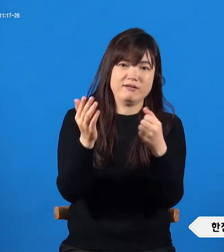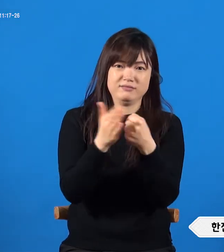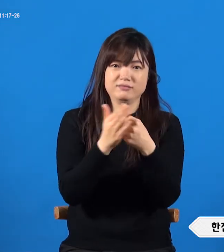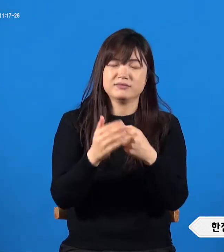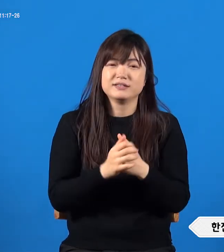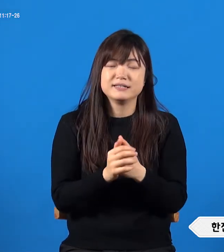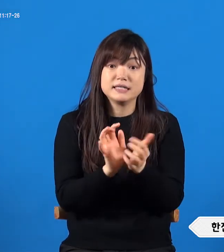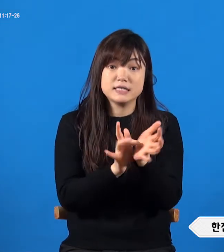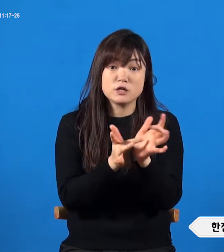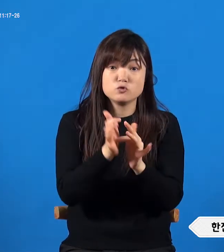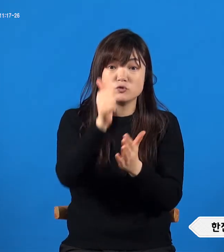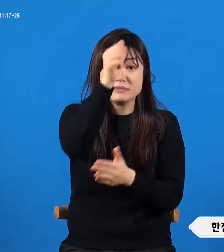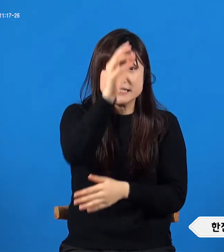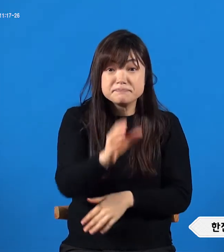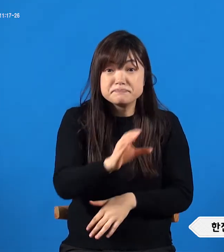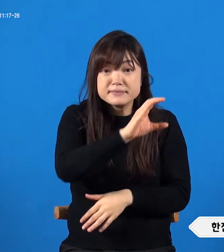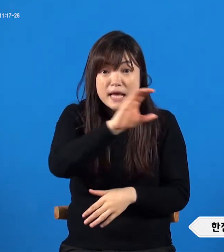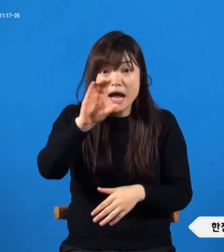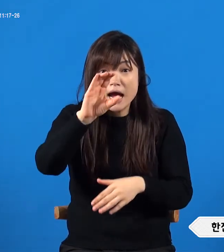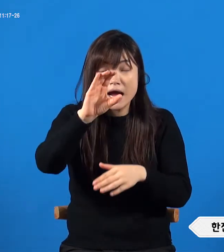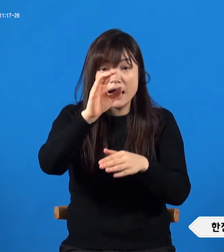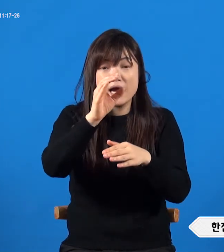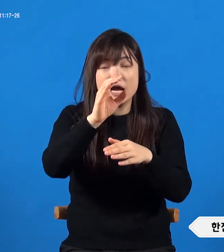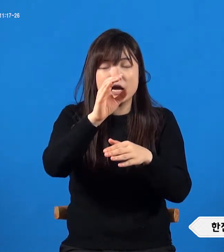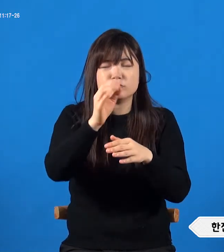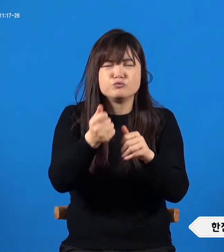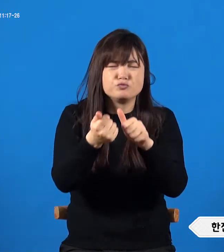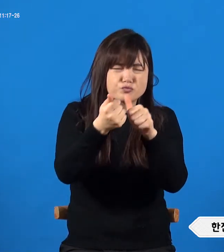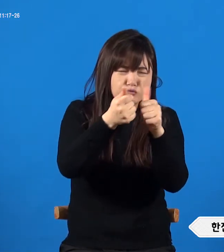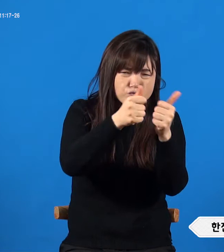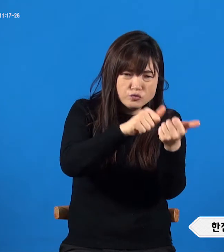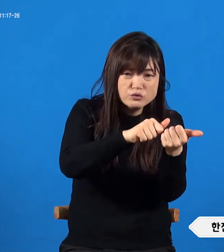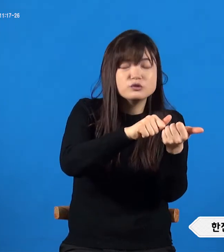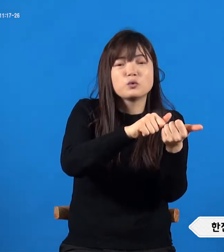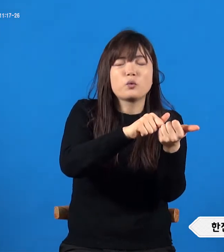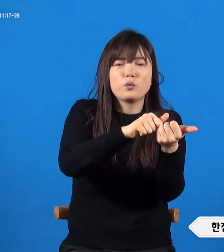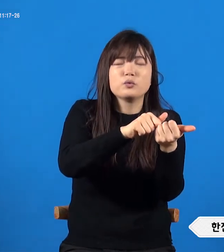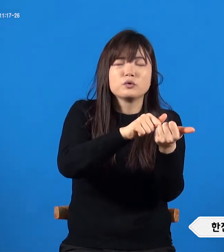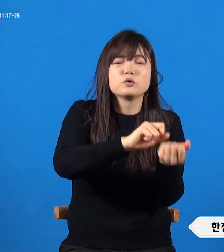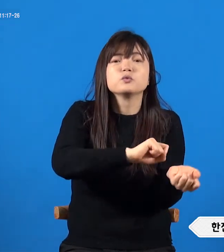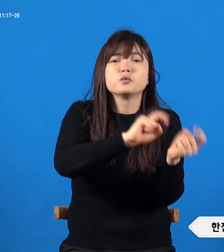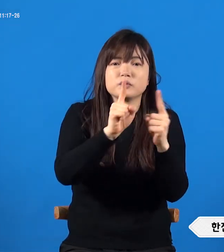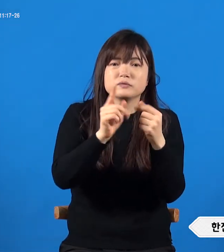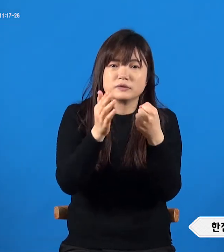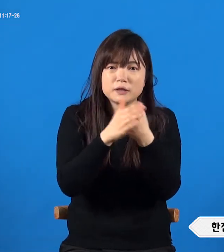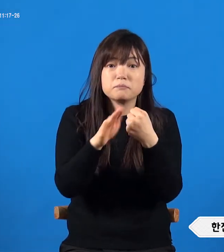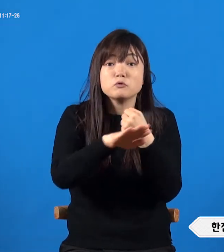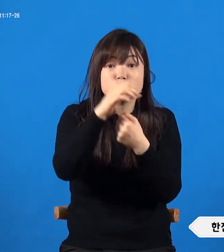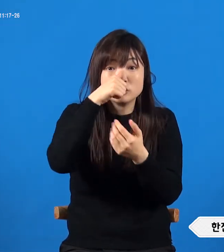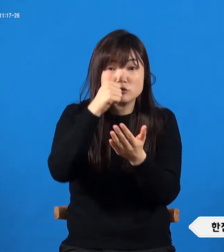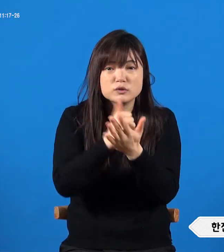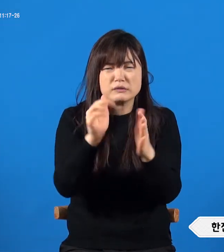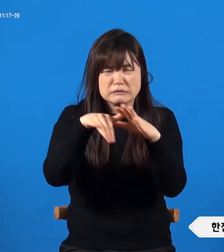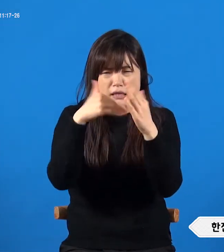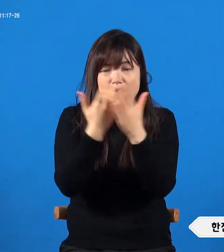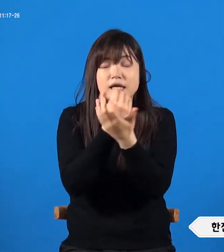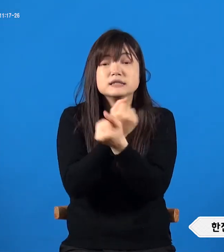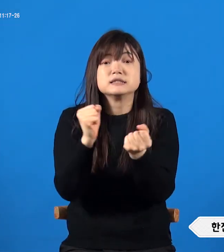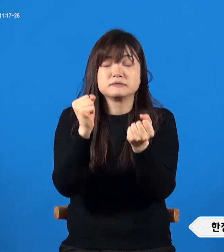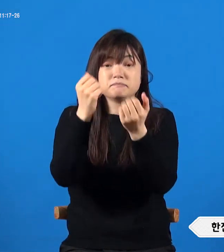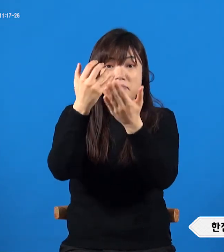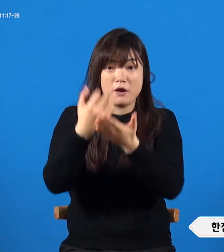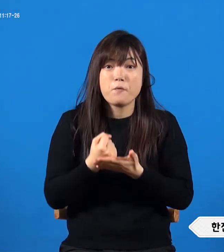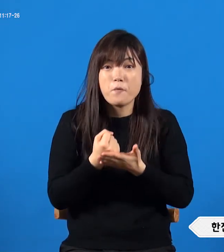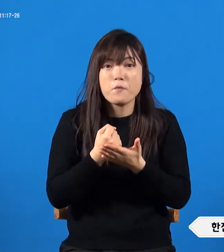때문이죠. 예수님의 십자가에서의 죽으심과 부활로 말미암아 이제 우리의 죄는 다